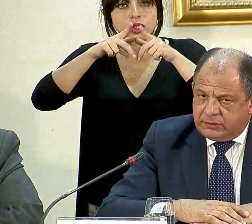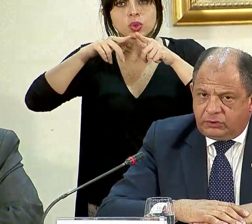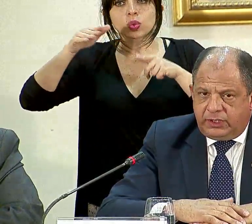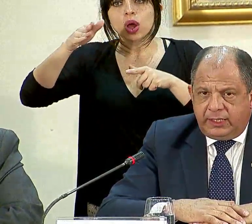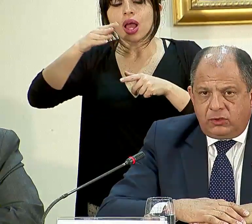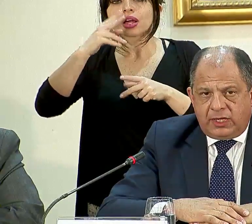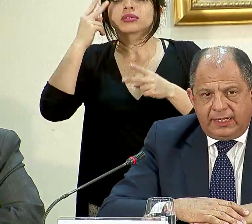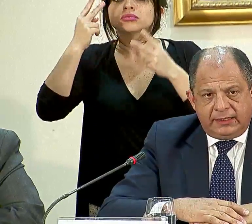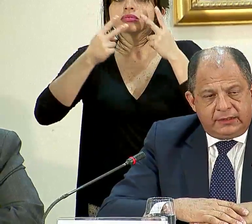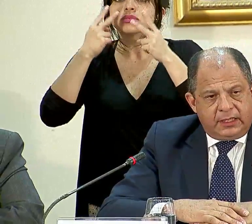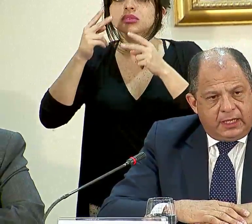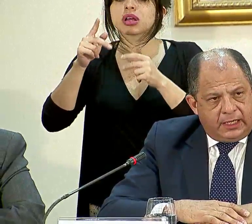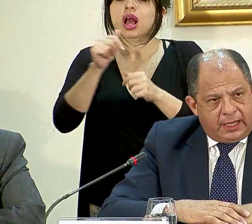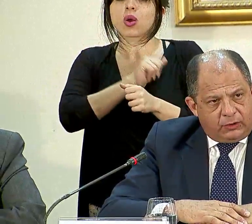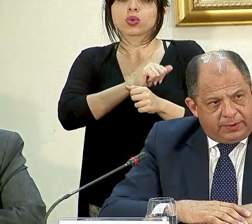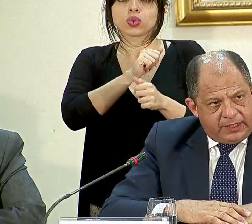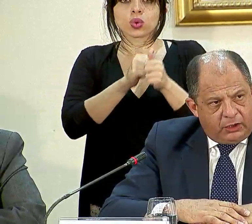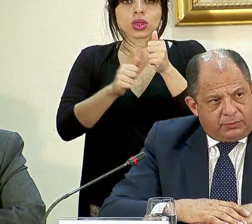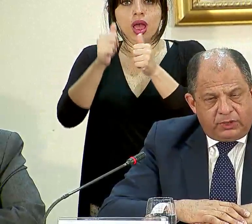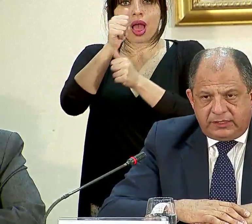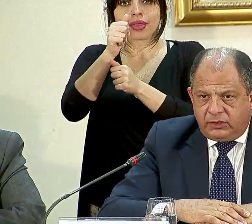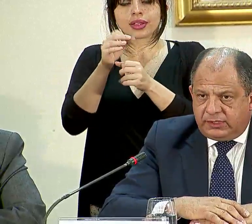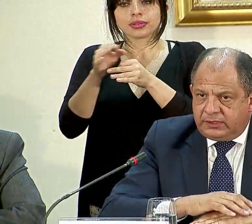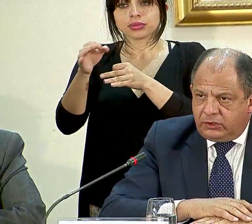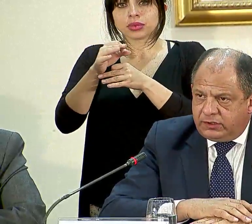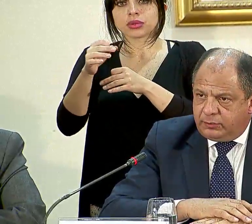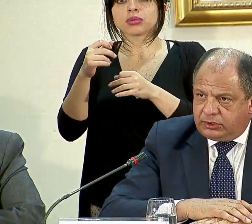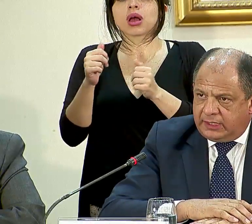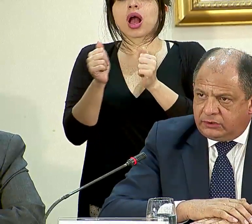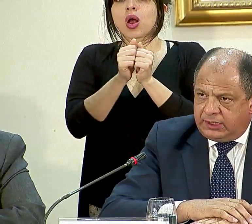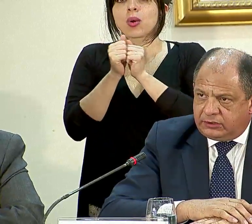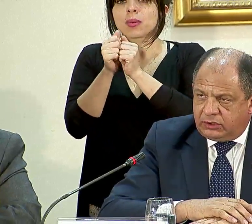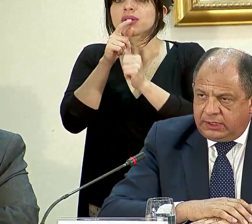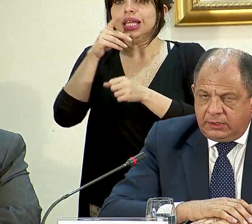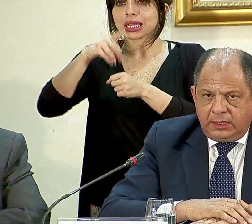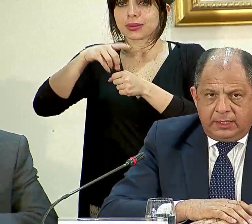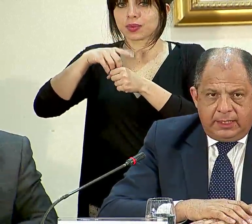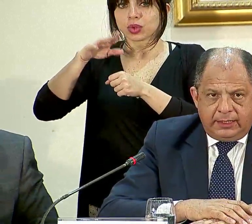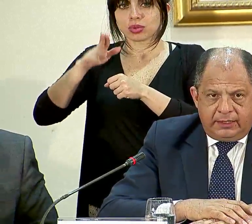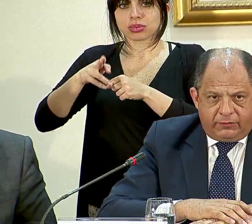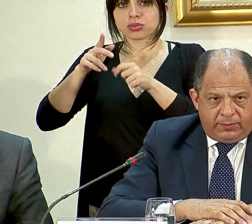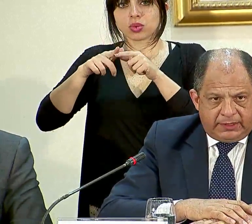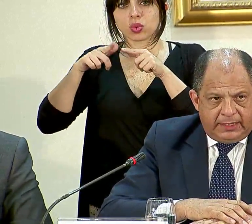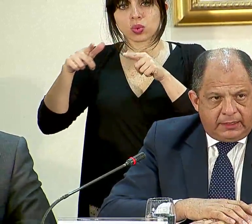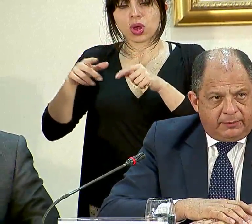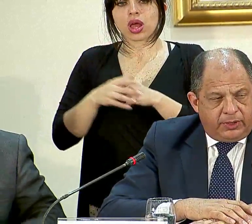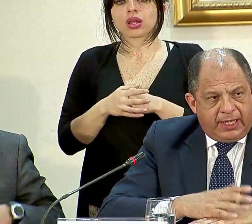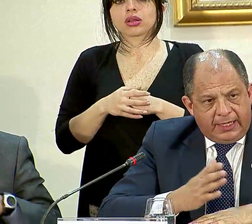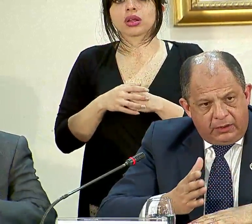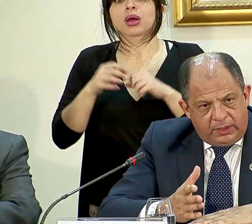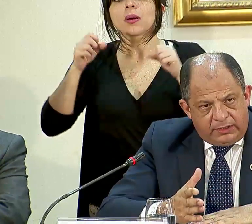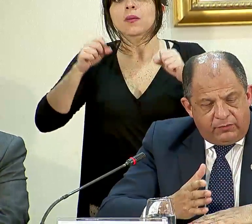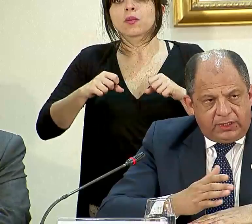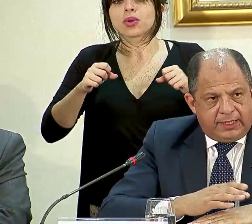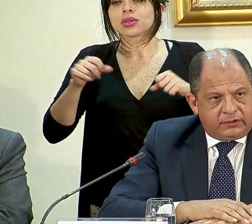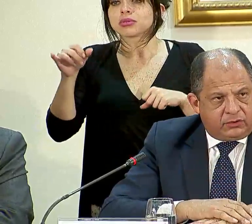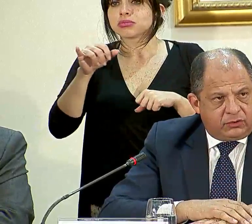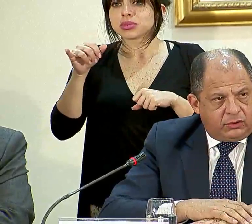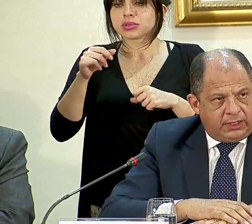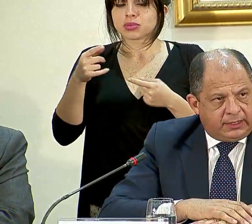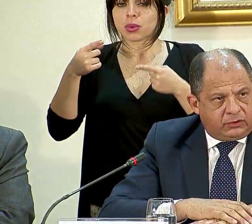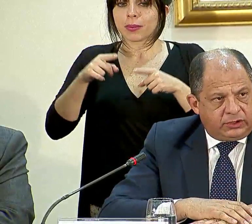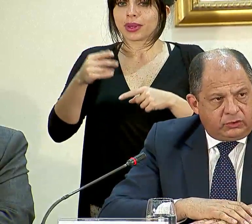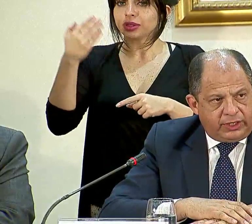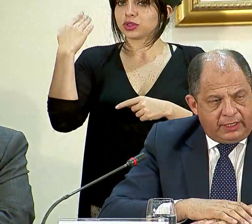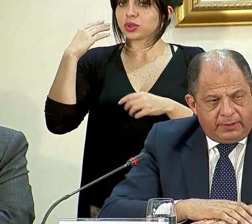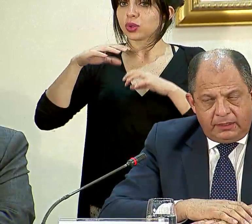hablar con las autoridades locales, acompañado por las señoras y señores diputados de la zona, de forma tal que pueda, al igual que fue el caso